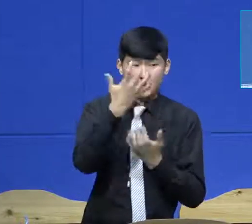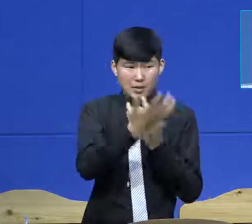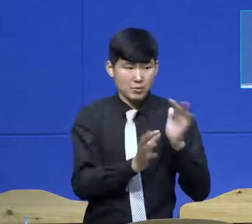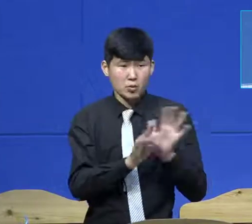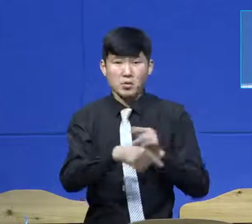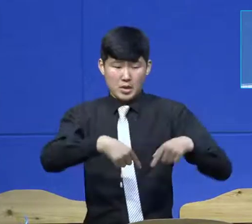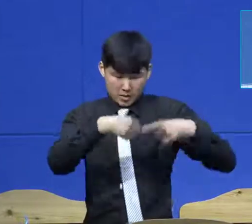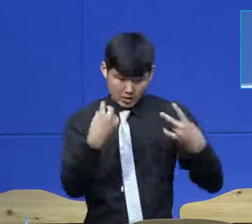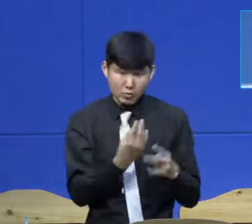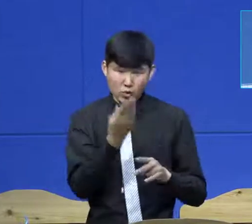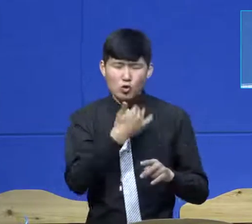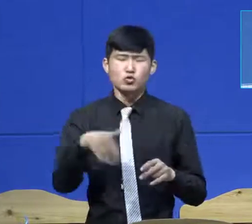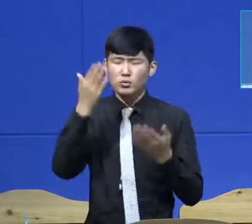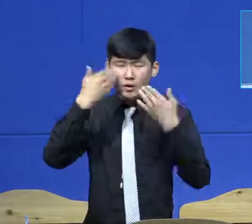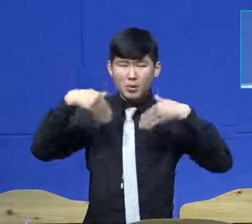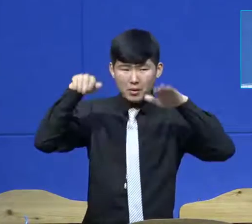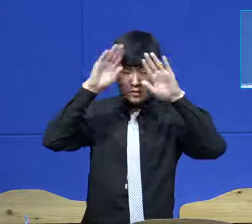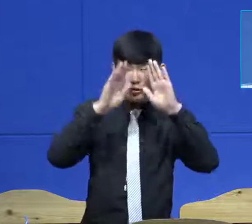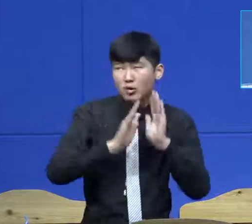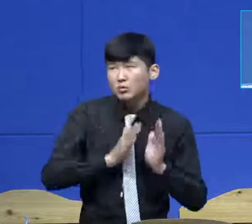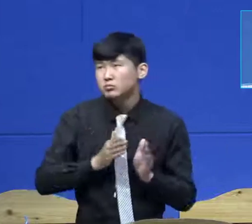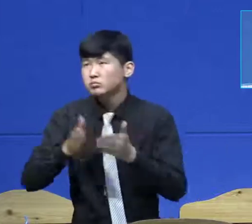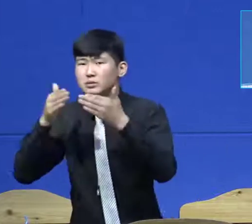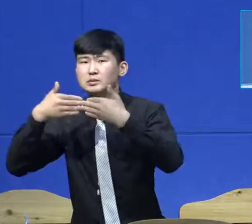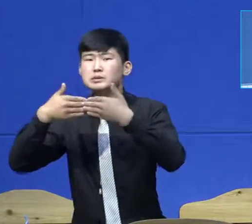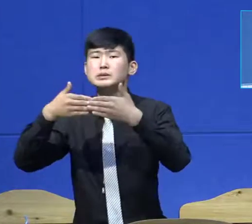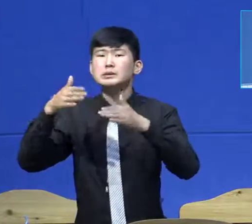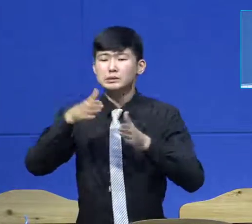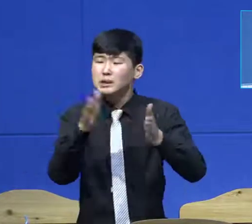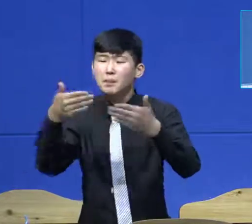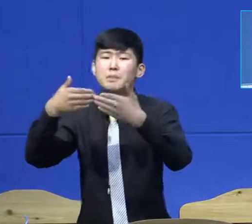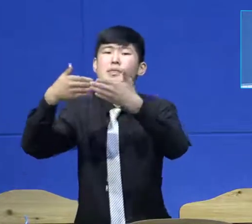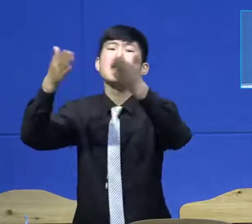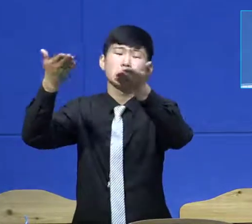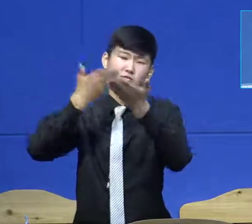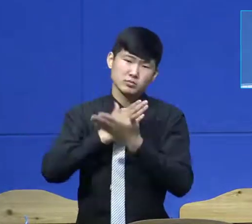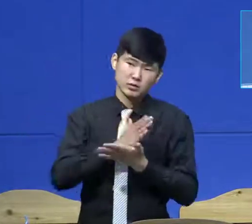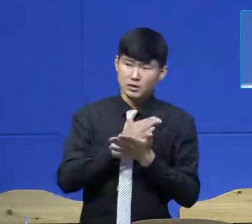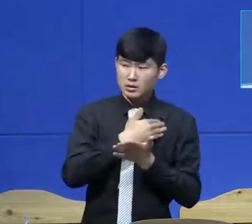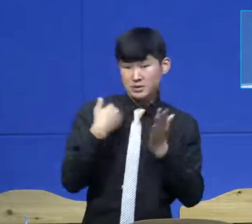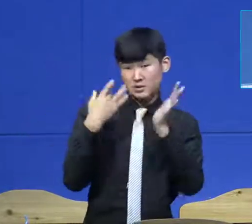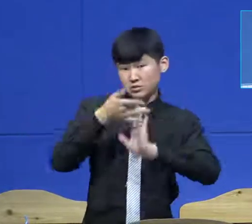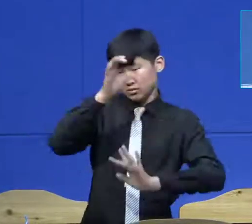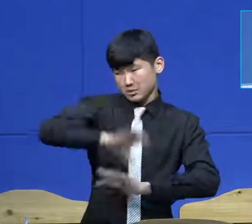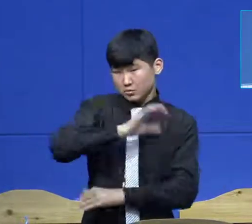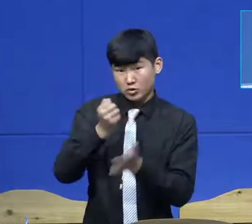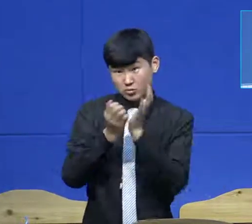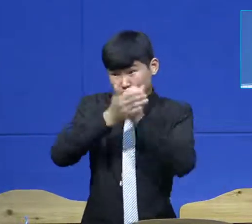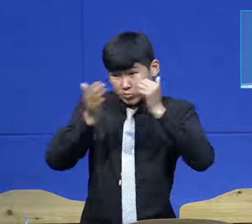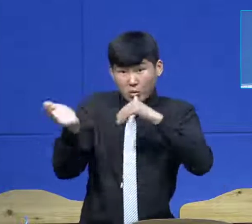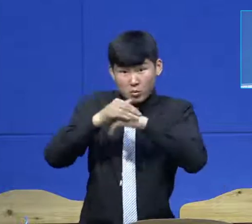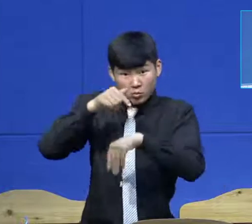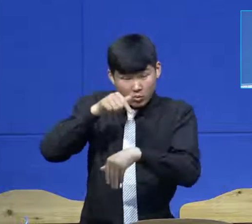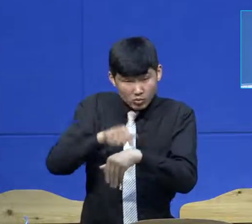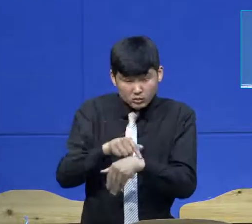явах гэмтэн шууд яваач нь л явах замыг нээж өгч байгаа. Эзэн Есүс загалмайдаа цовдлогдох үед нэгдлийн